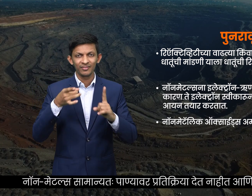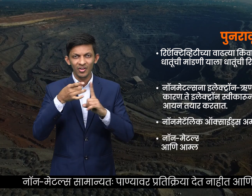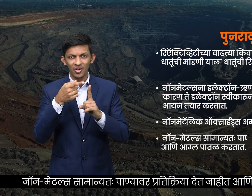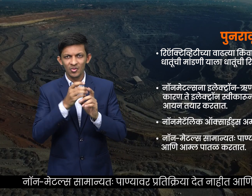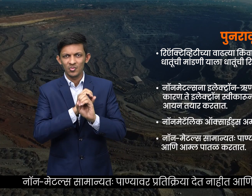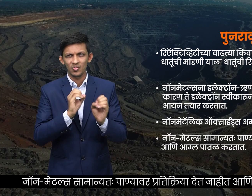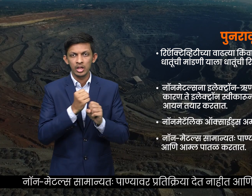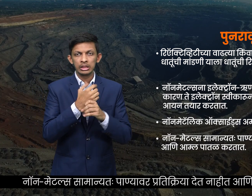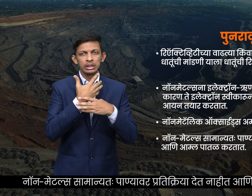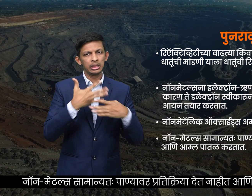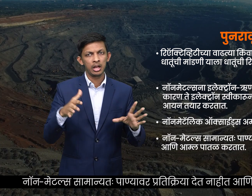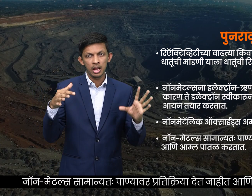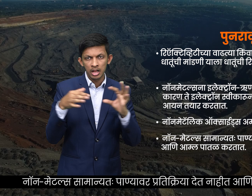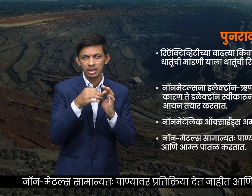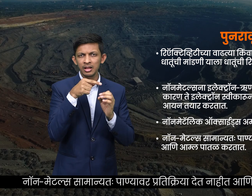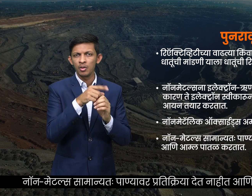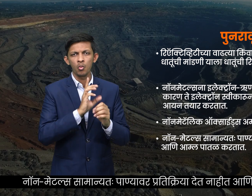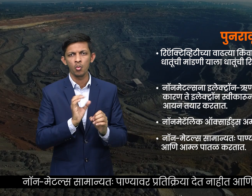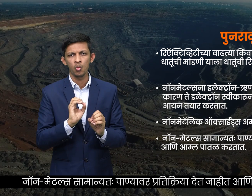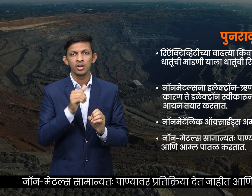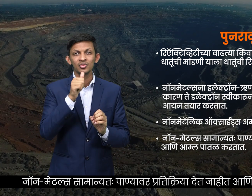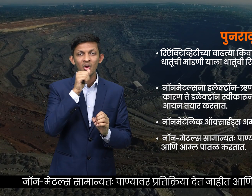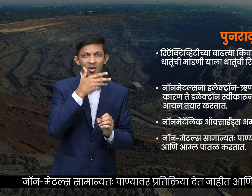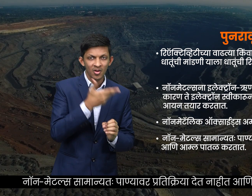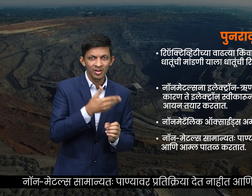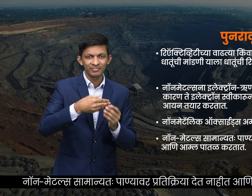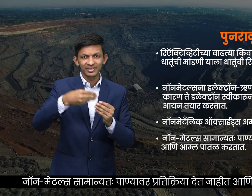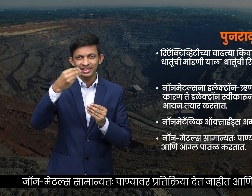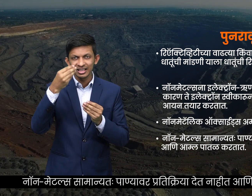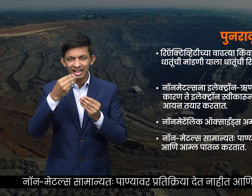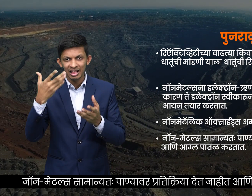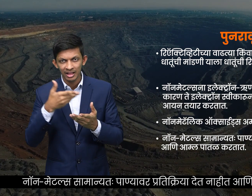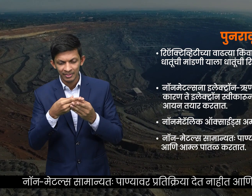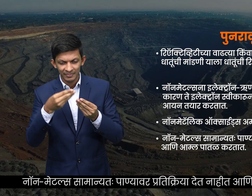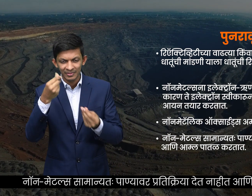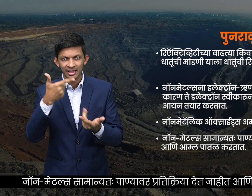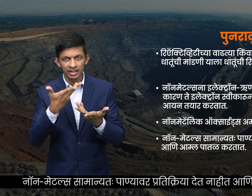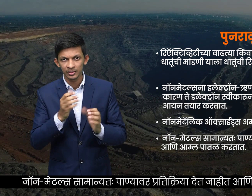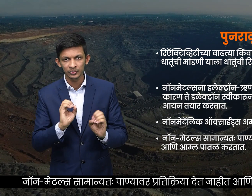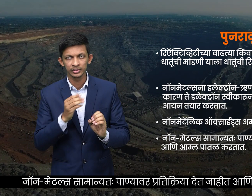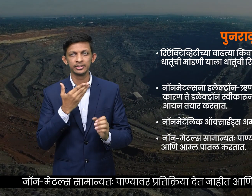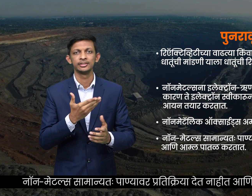नॉन मेटल्स सामान्यतः पाण्यावर प्रतिक्रिया देत नाहीत आणि आम्ल पातळ करतात.